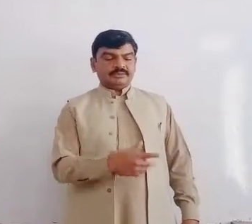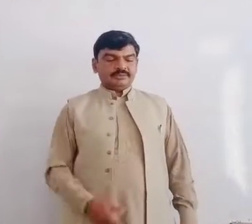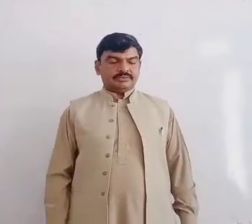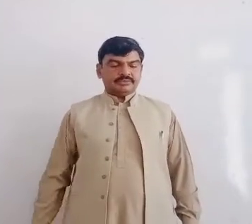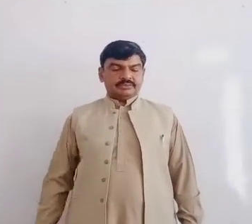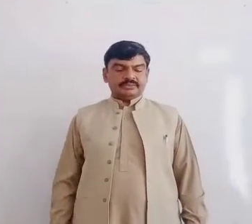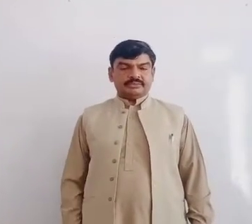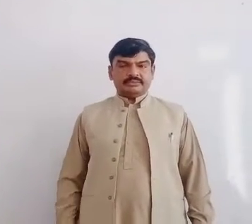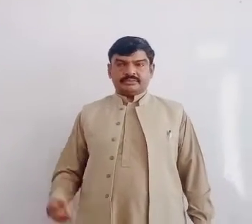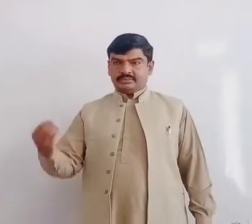मुनव्वर,